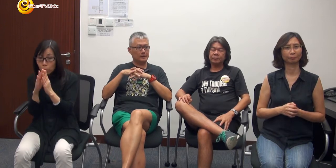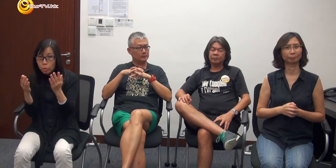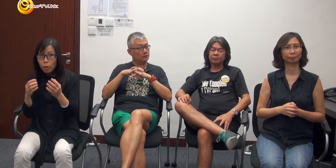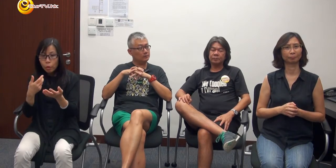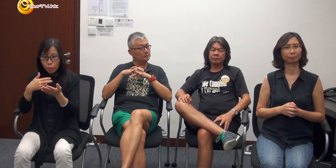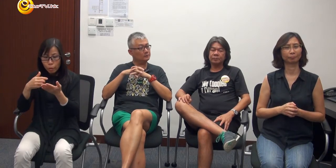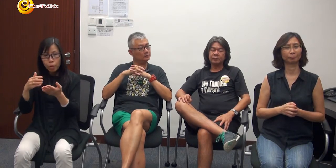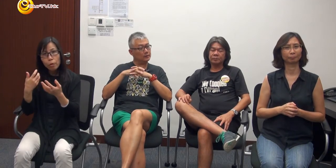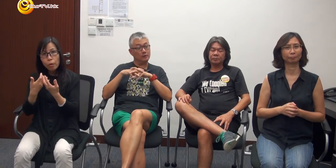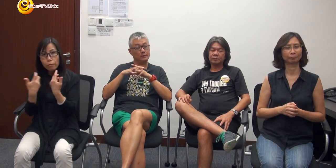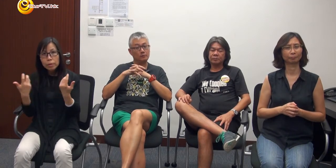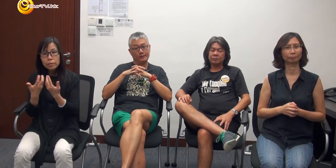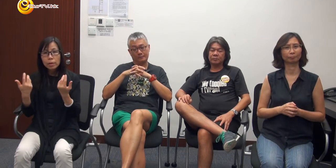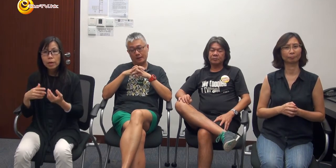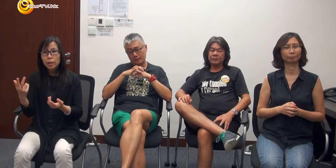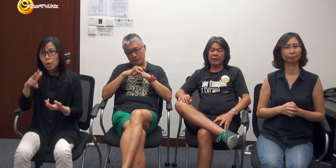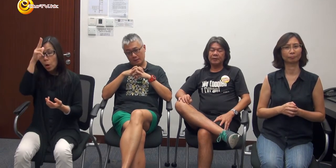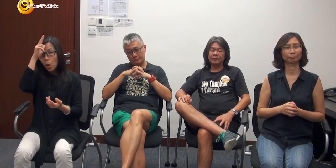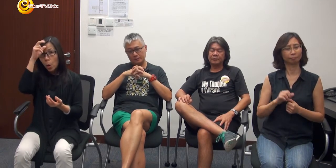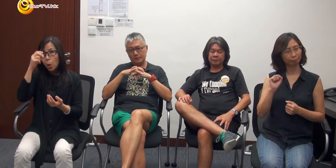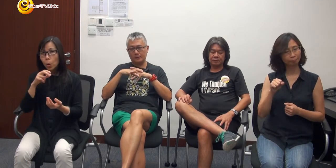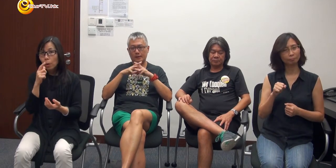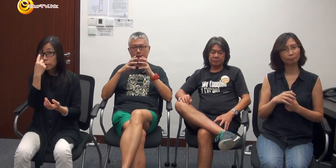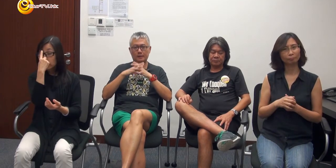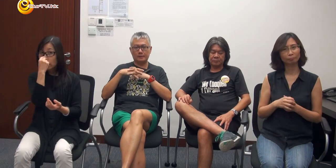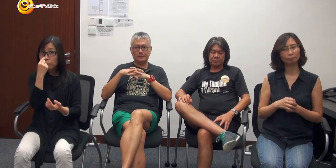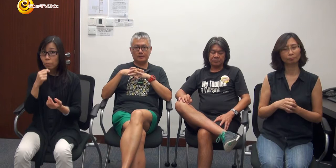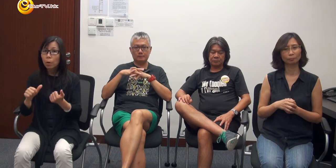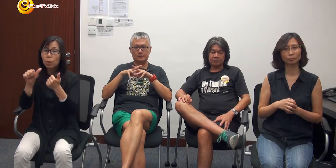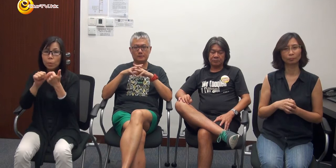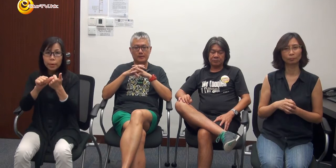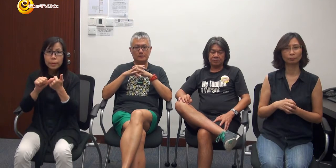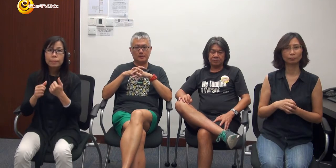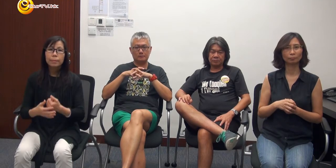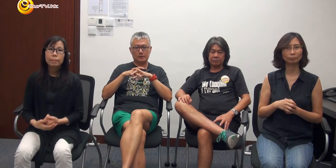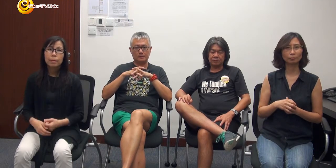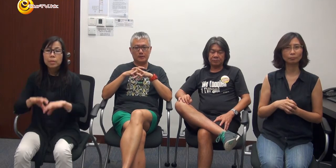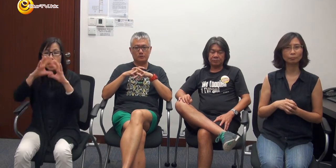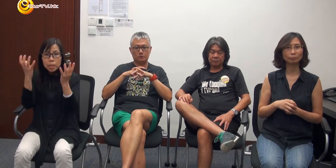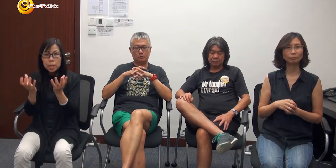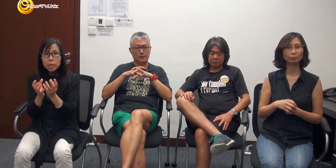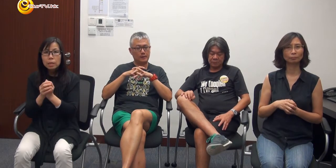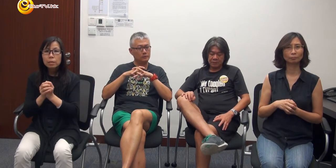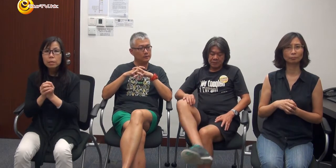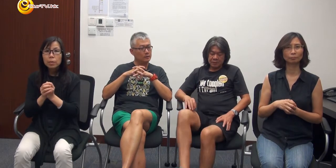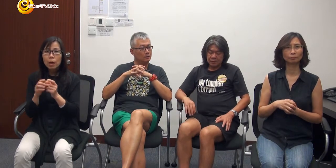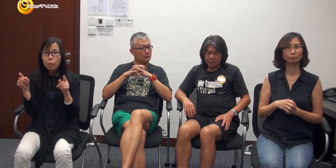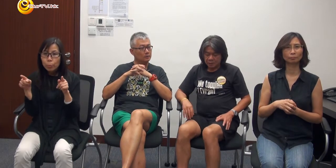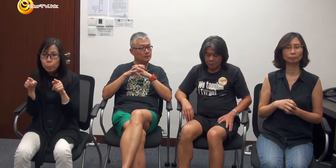係由特區政府由梁振英委任嘅。咁所以即係其實我諗成件事唔單止係短期解決依一個陳